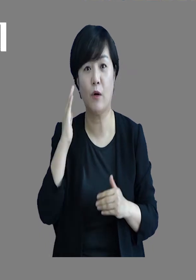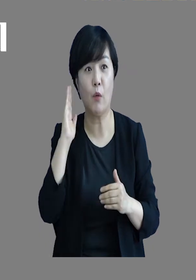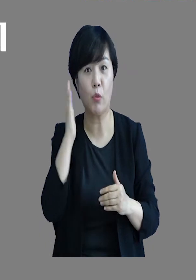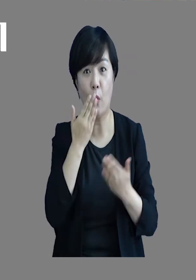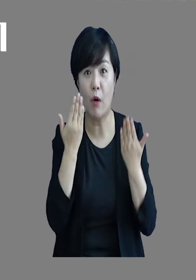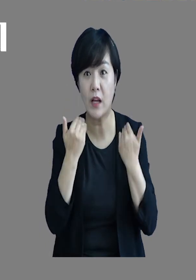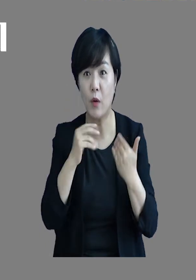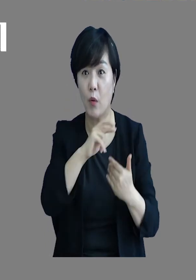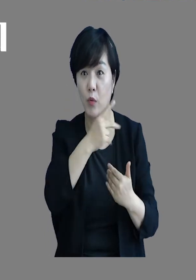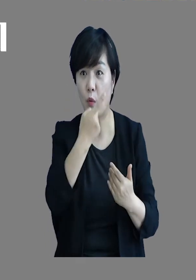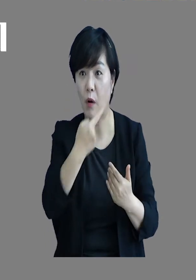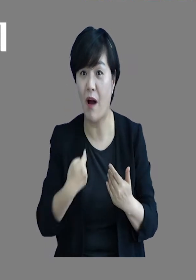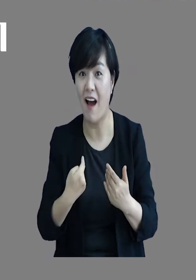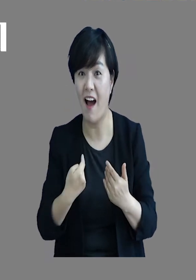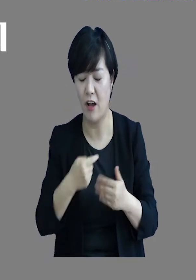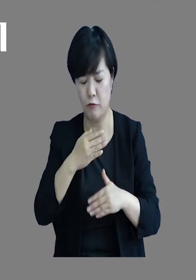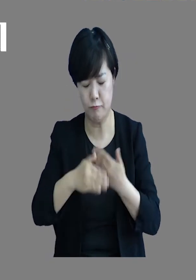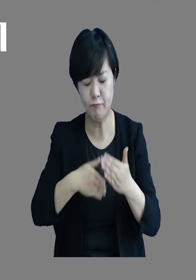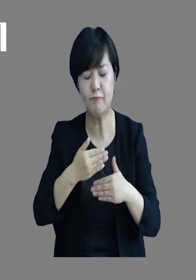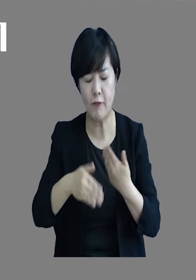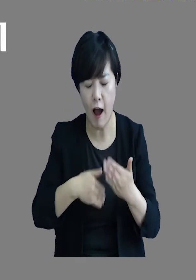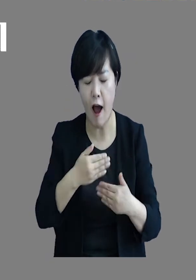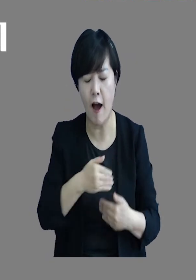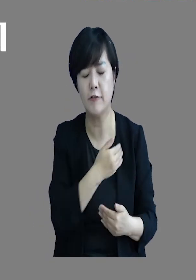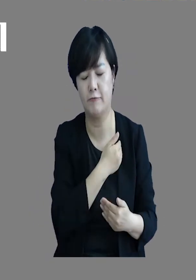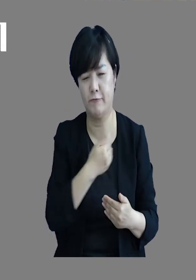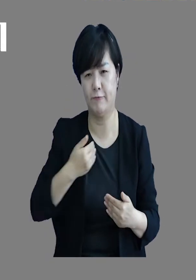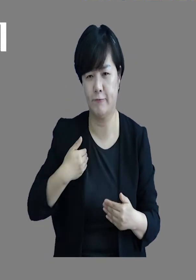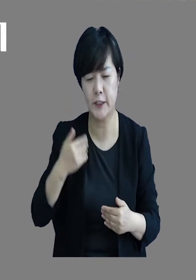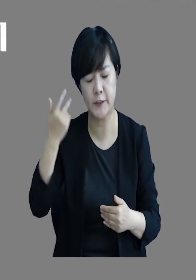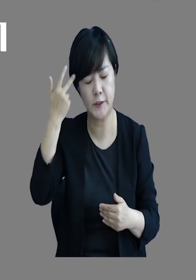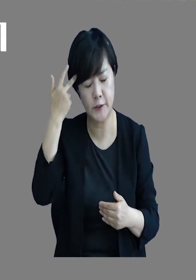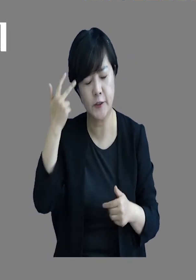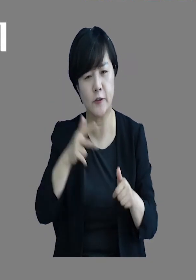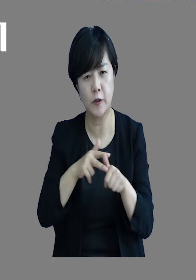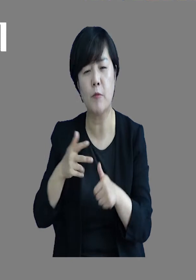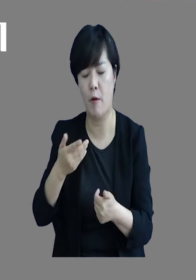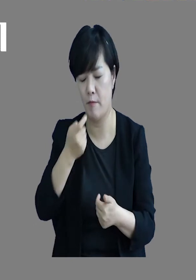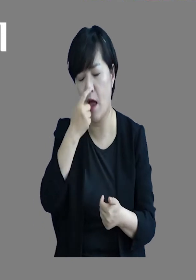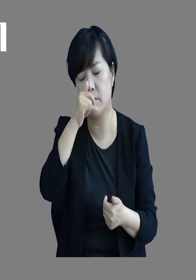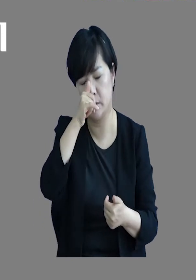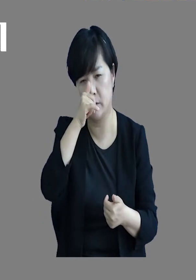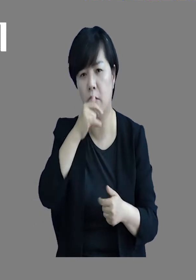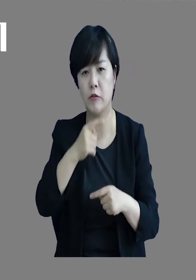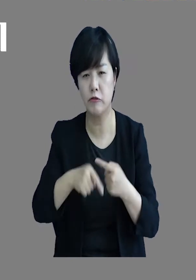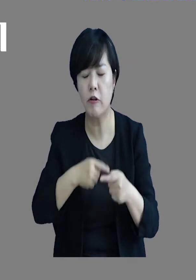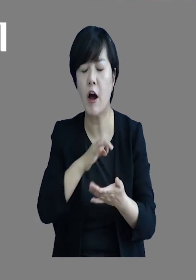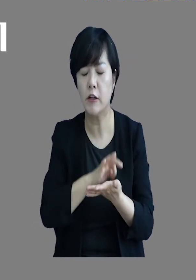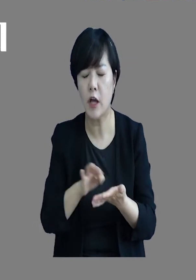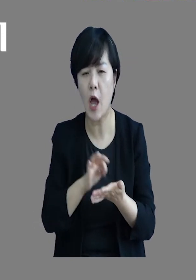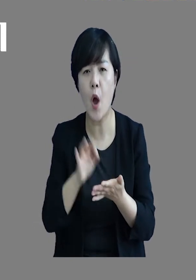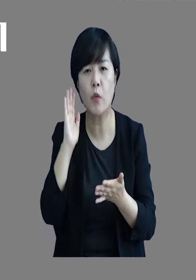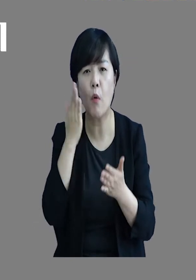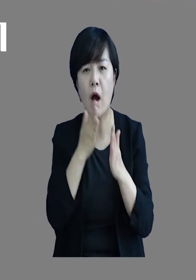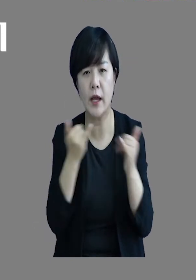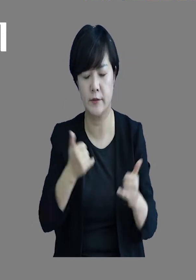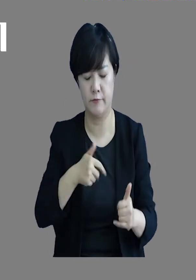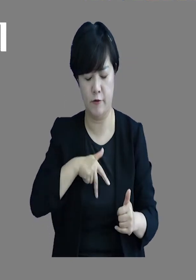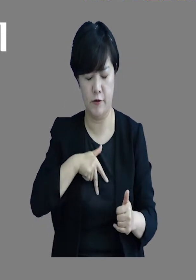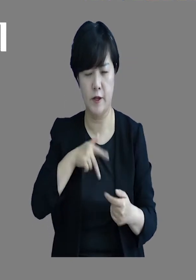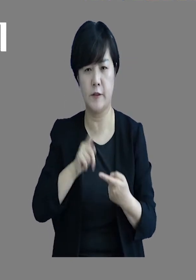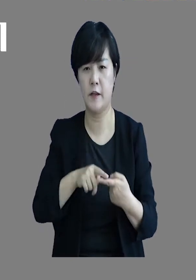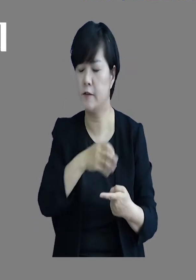농학교로 돌아온 시현 씨는 수어로도 충분한 지식과 정보를 얻었습니다. 수어를 쓰는 농인이라는